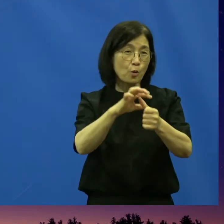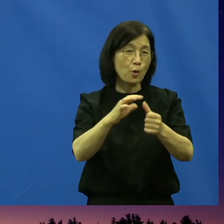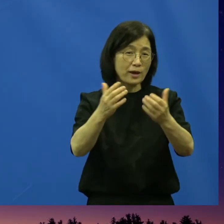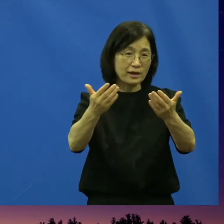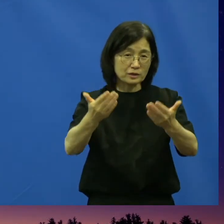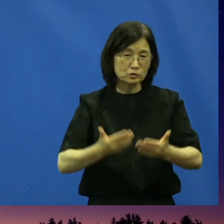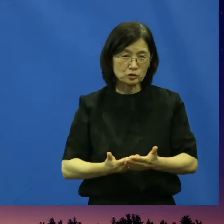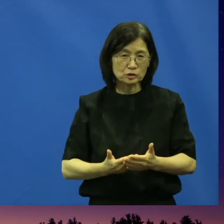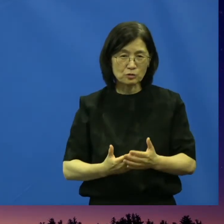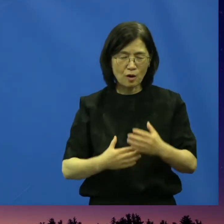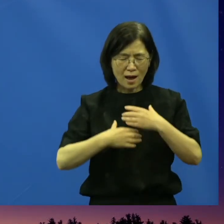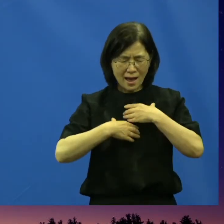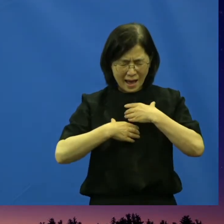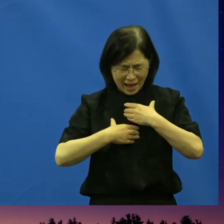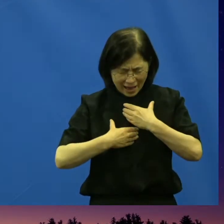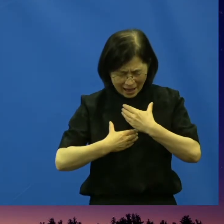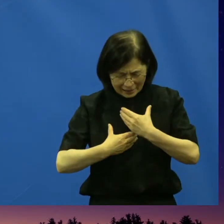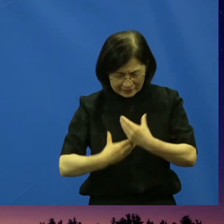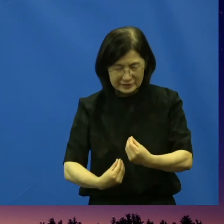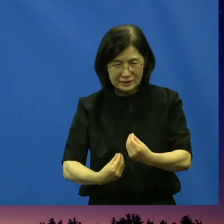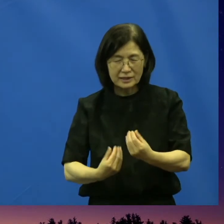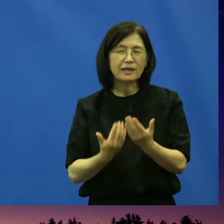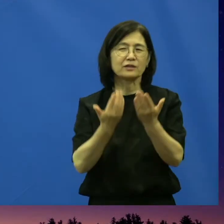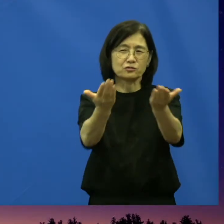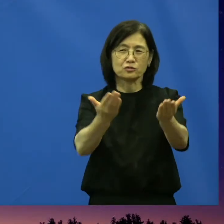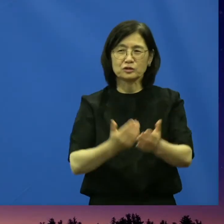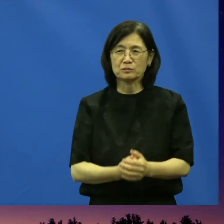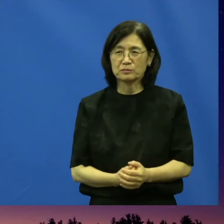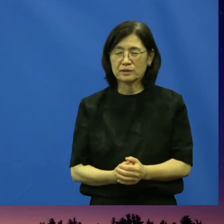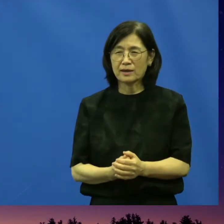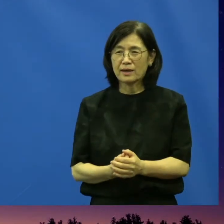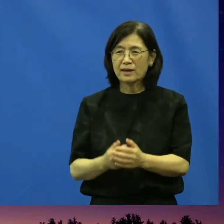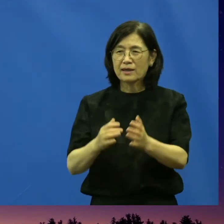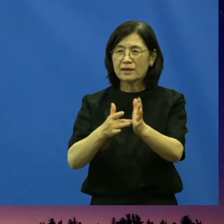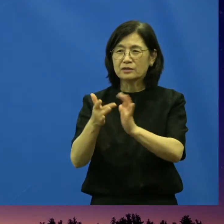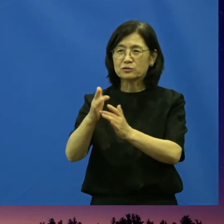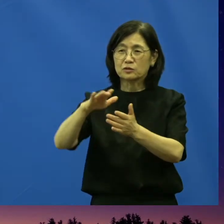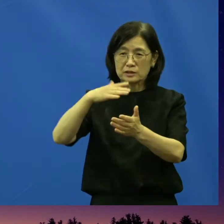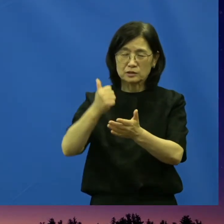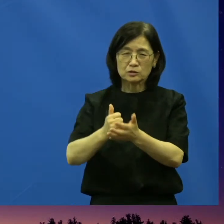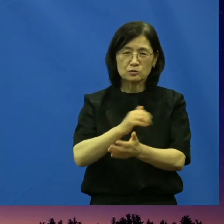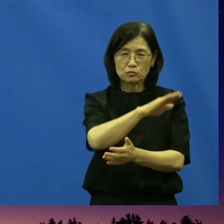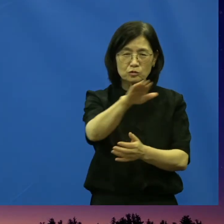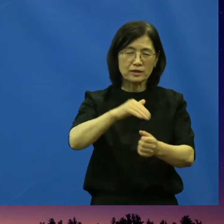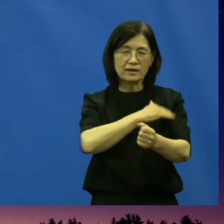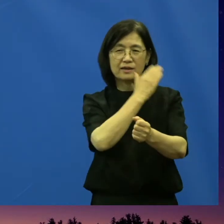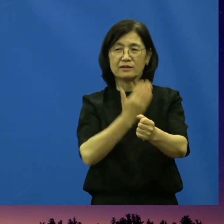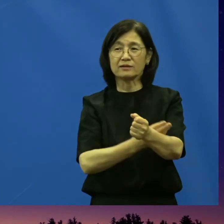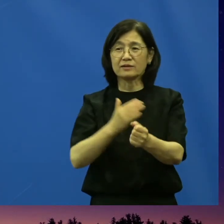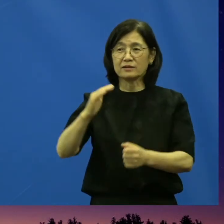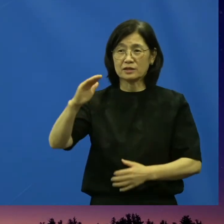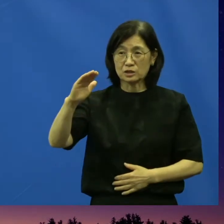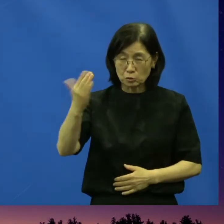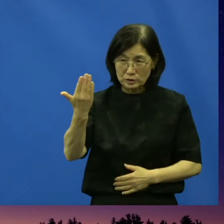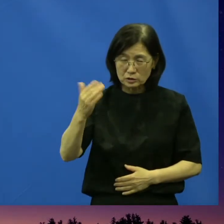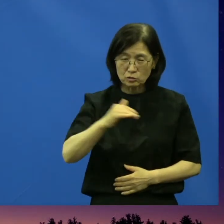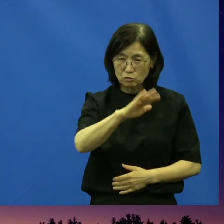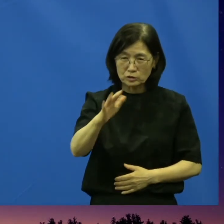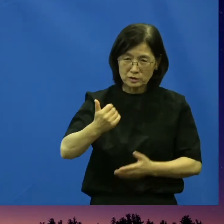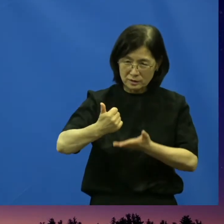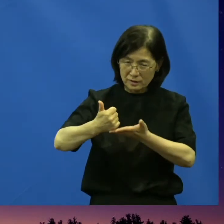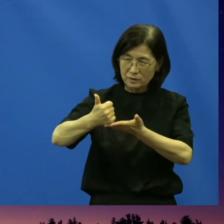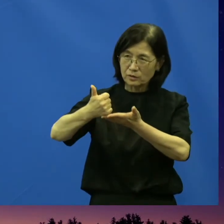우리의 안전이 되십니다. 우리의 능력이 되십니다. 스트롱홀드가 되십니다. 그분은 우리를 높여주십니다.